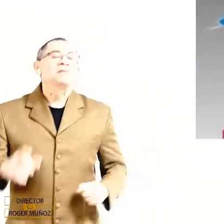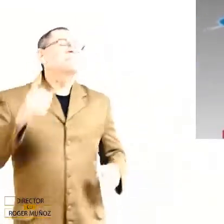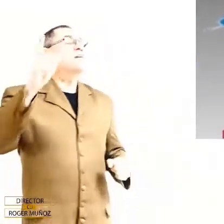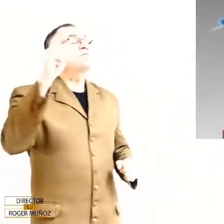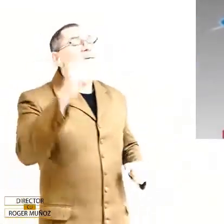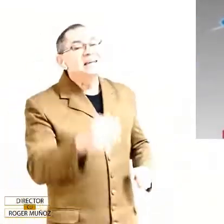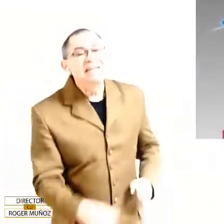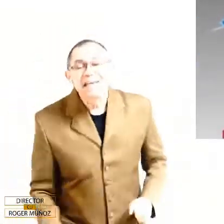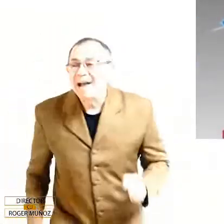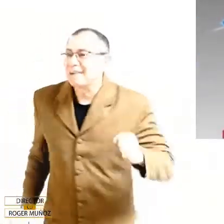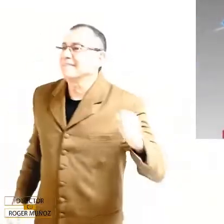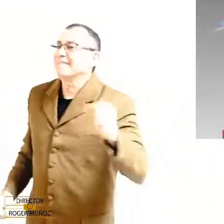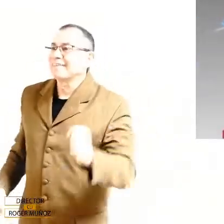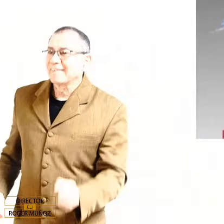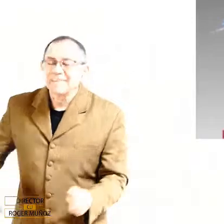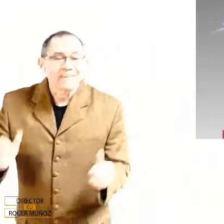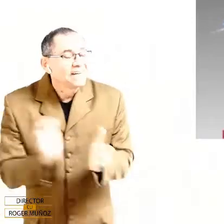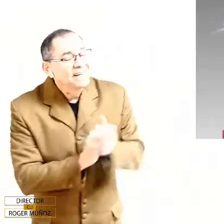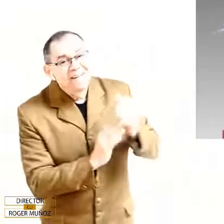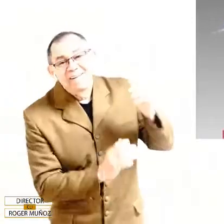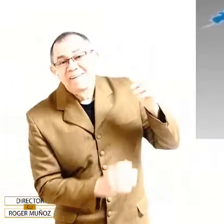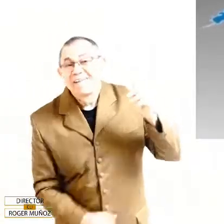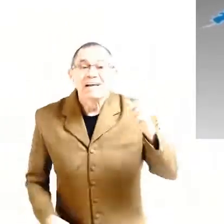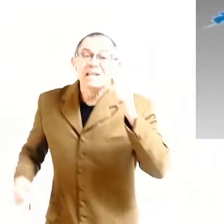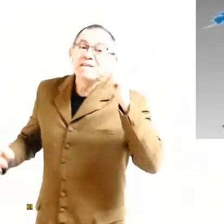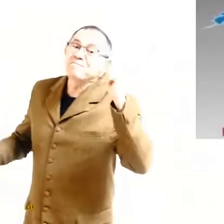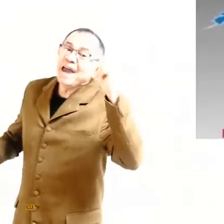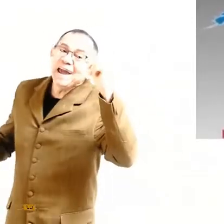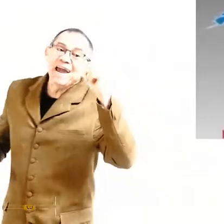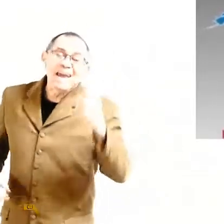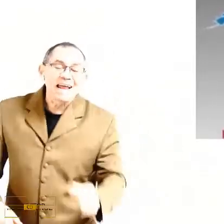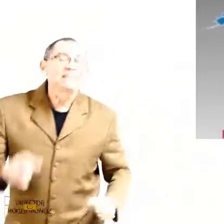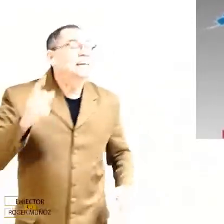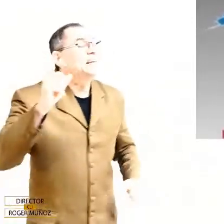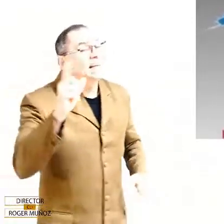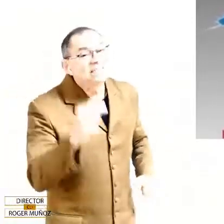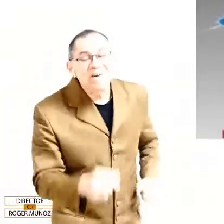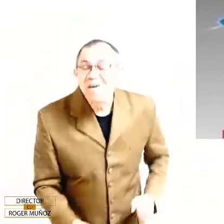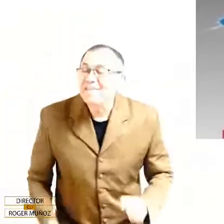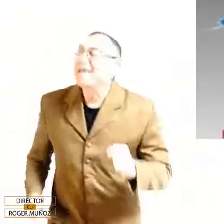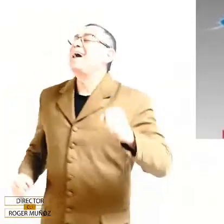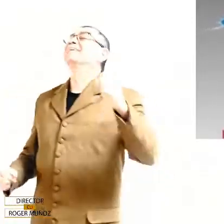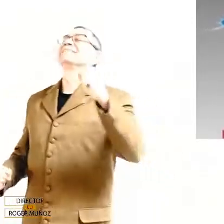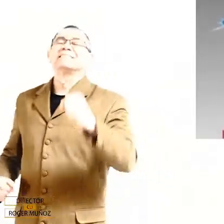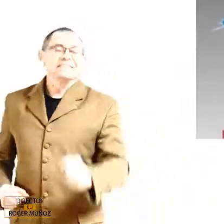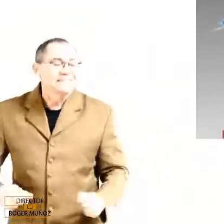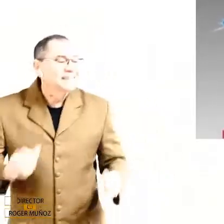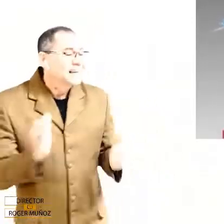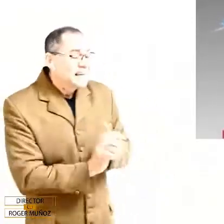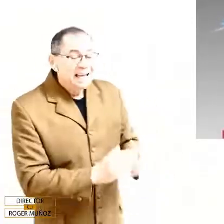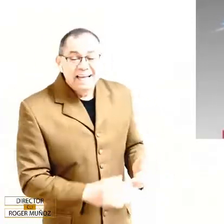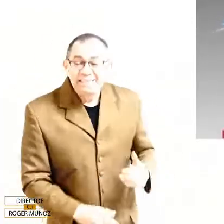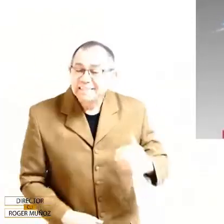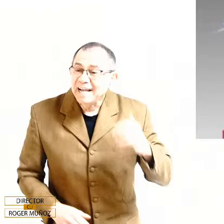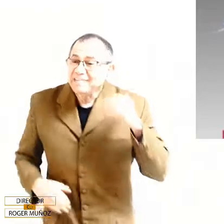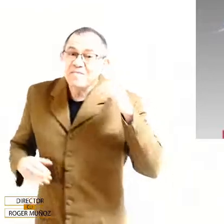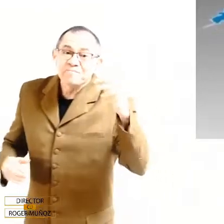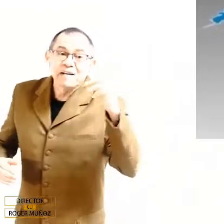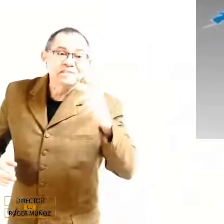y hasta el final. Cristo libera internacional, se